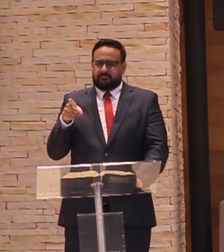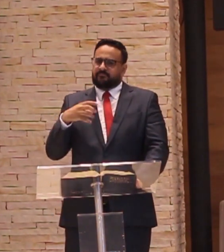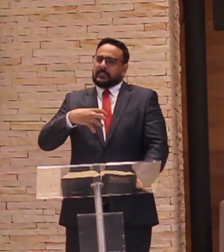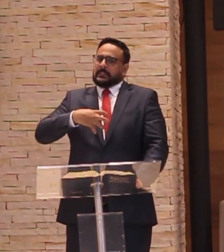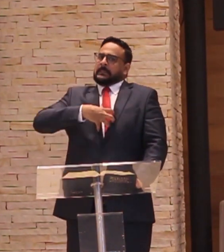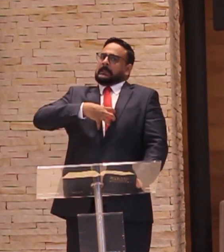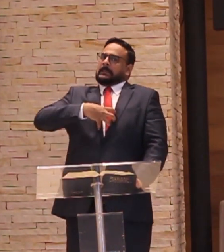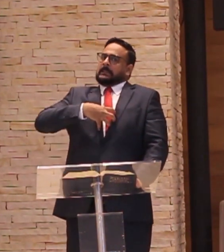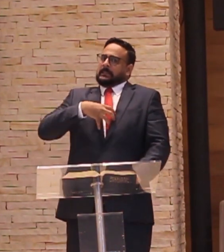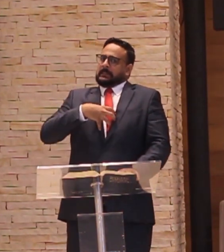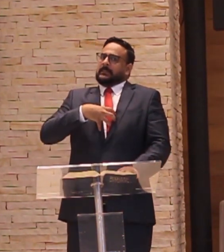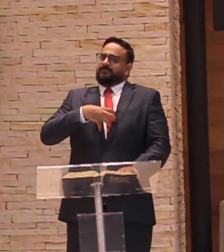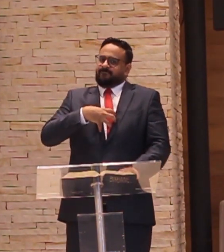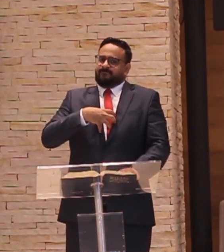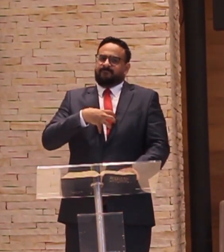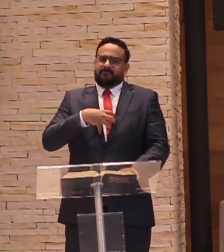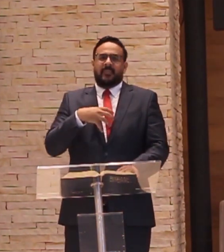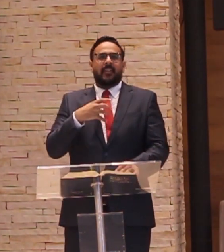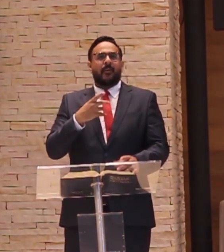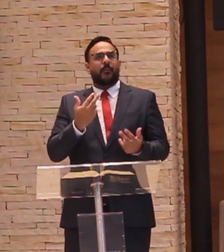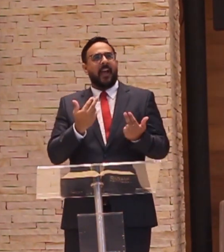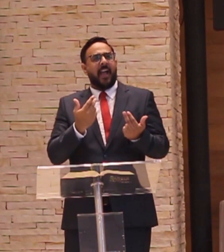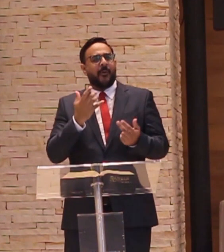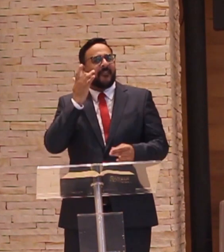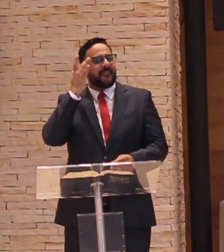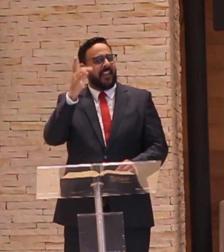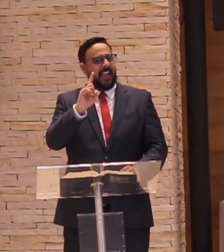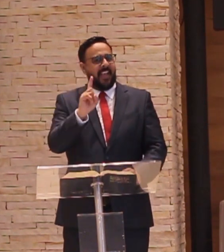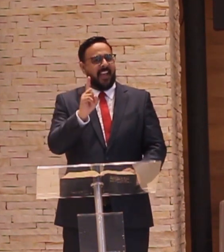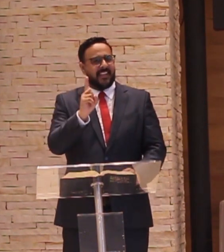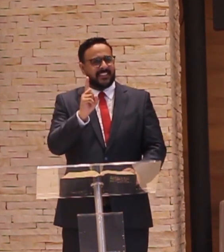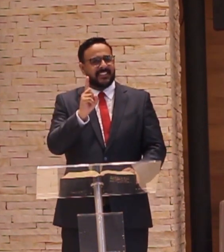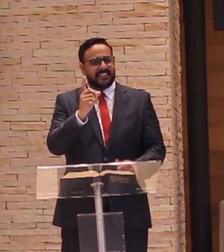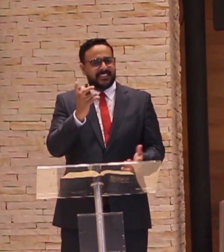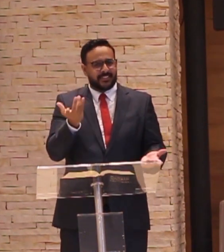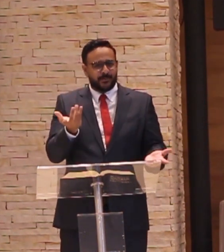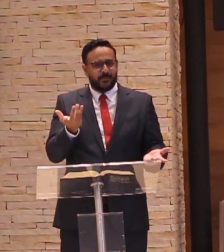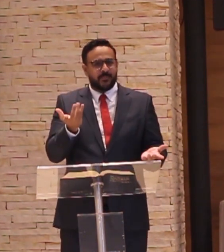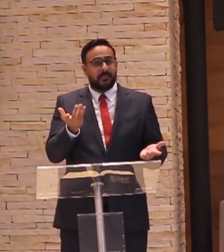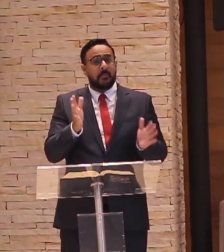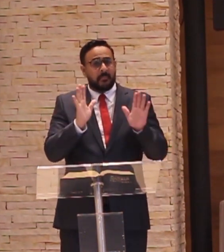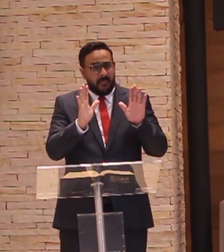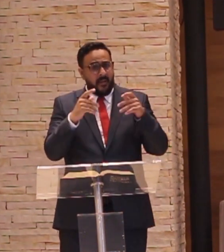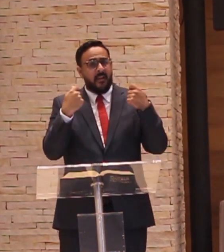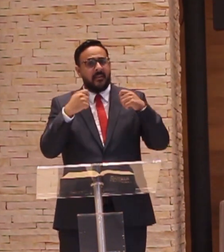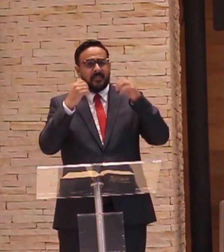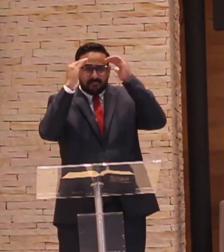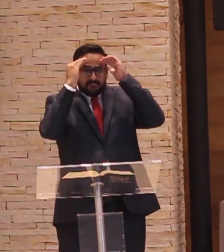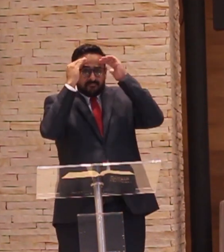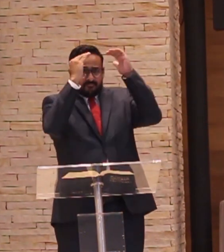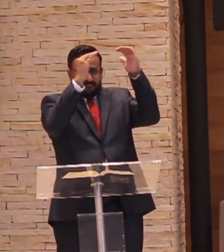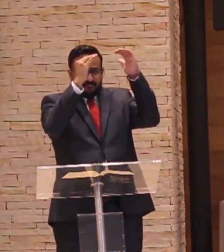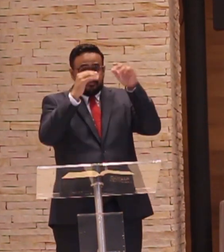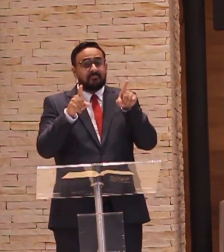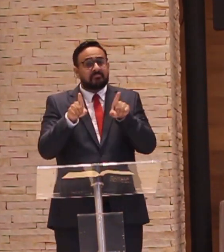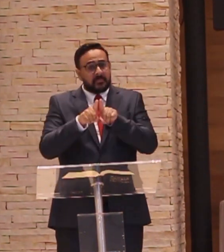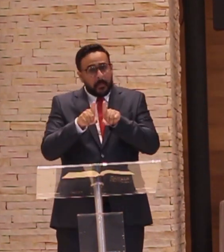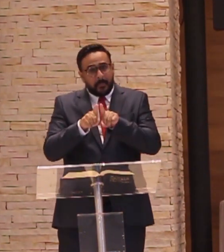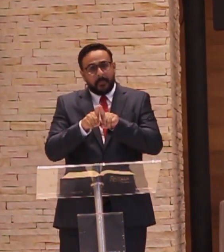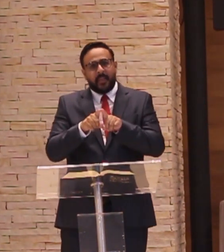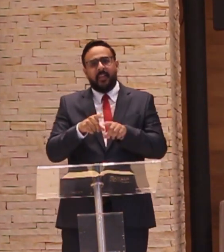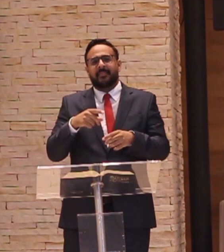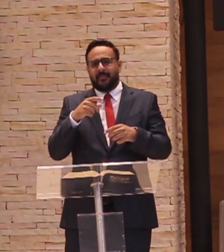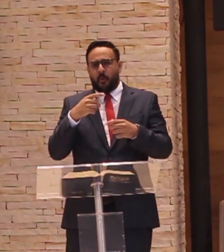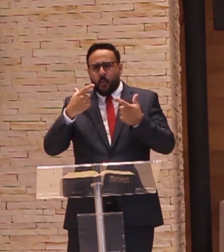ele levasse Isaque ao Monte Moriá para fazer um sacrifício. Esse sentimento não era um sentimento fácil